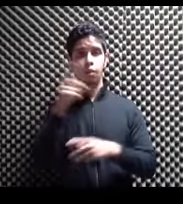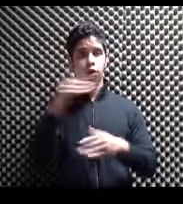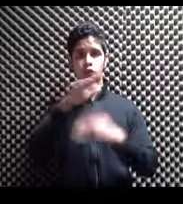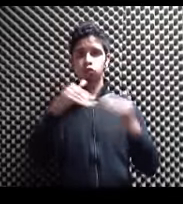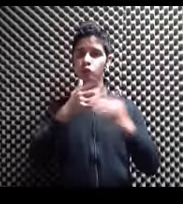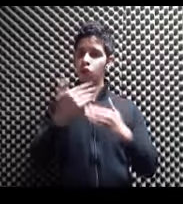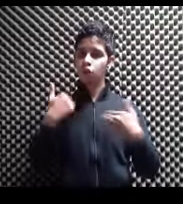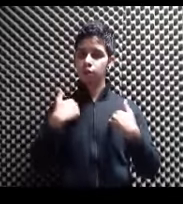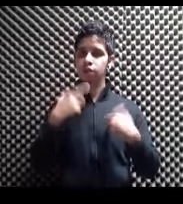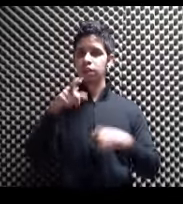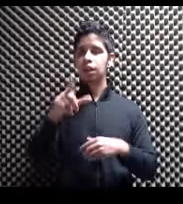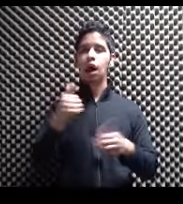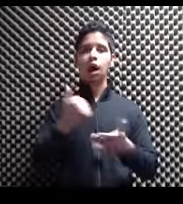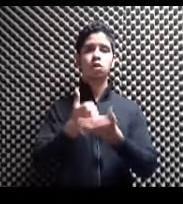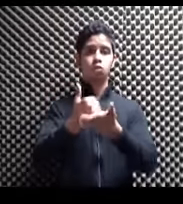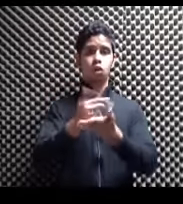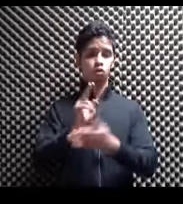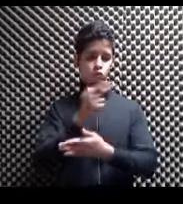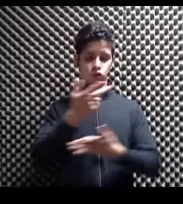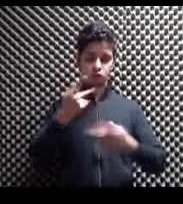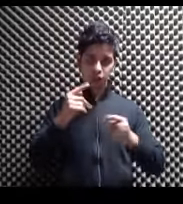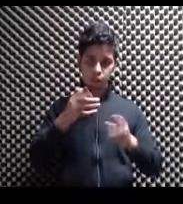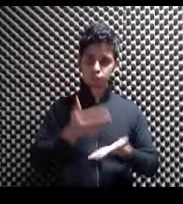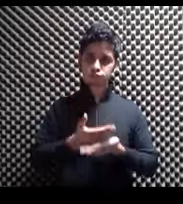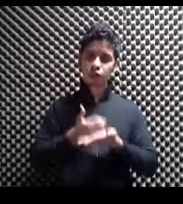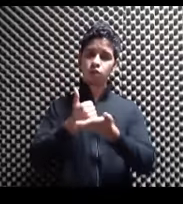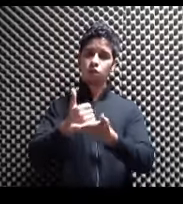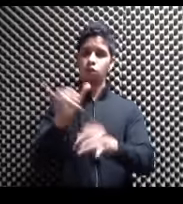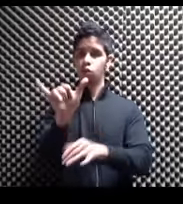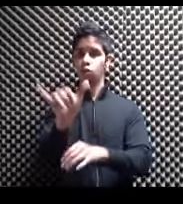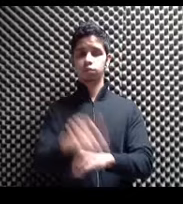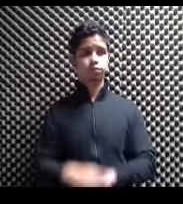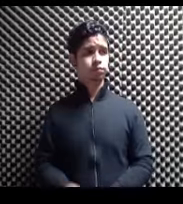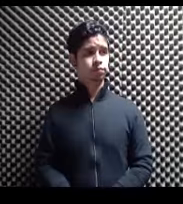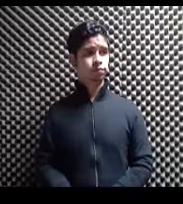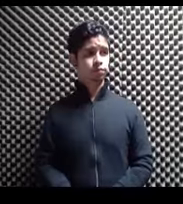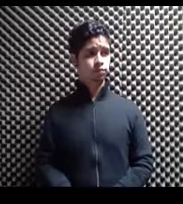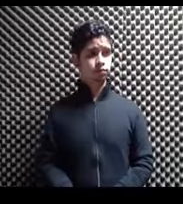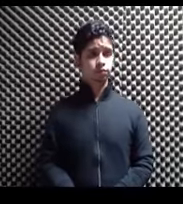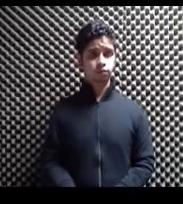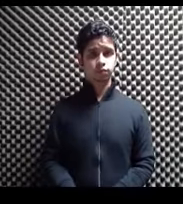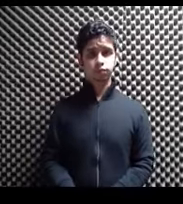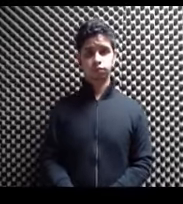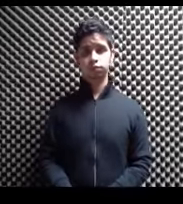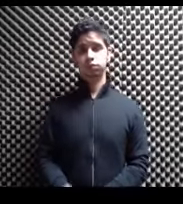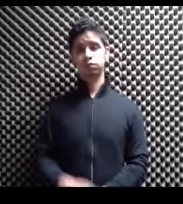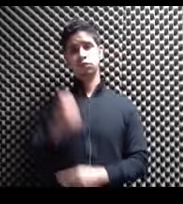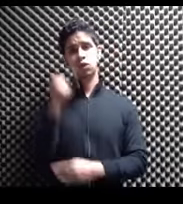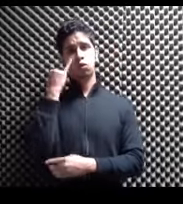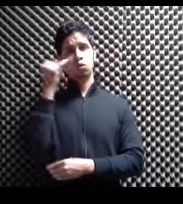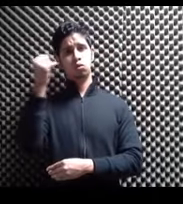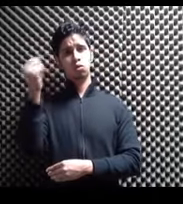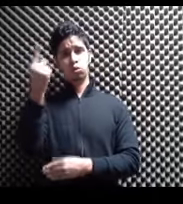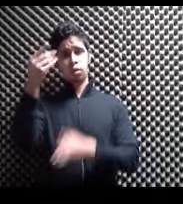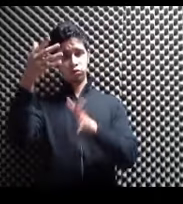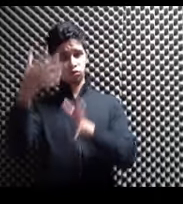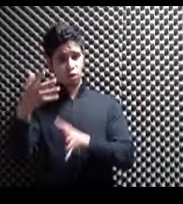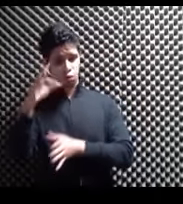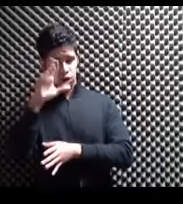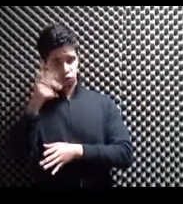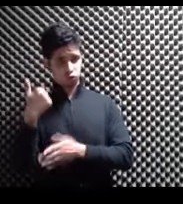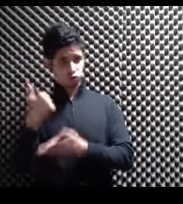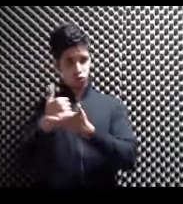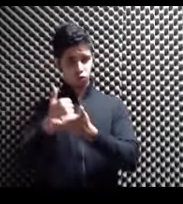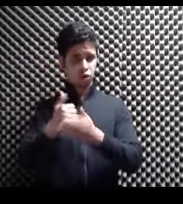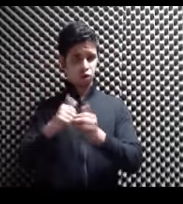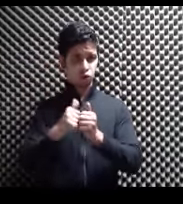la brindamos. O sea que si alguien en particular quisiera buscar su ayuda, Horses and Ponies.